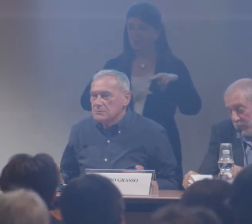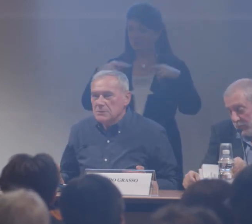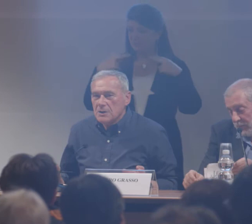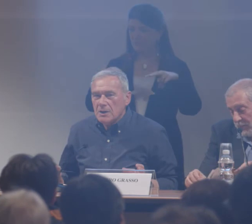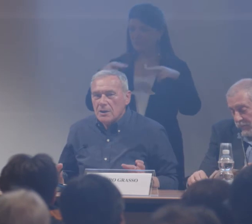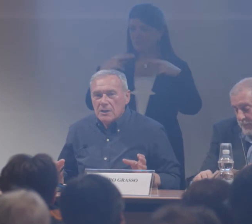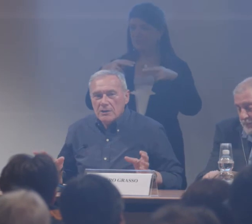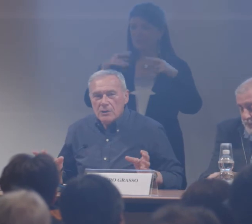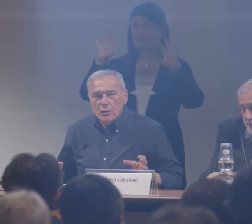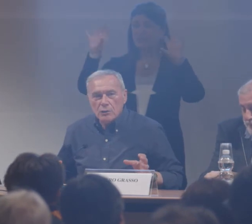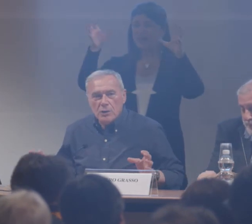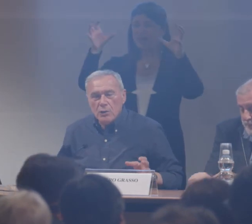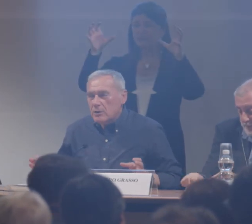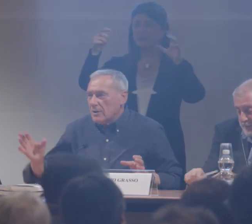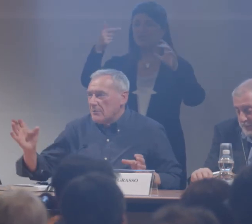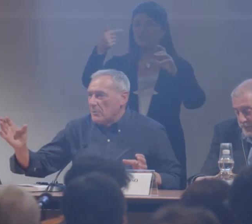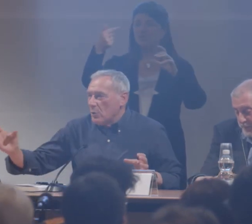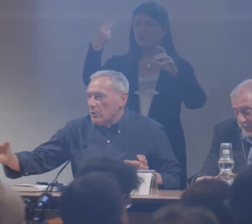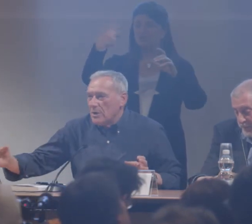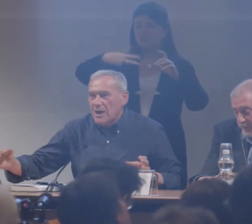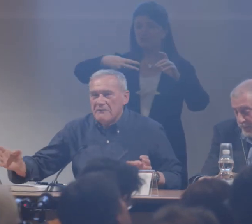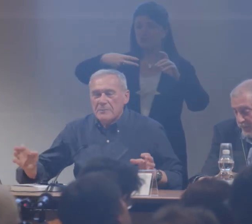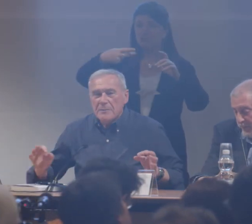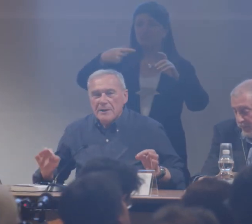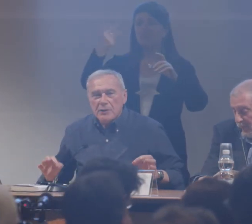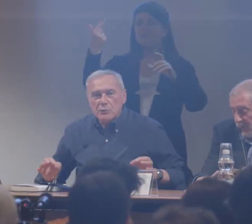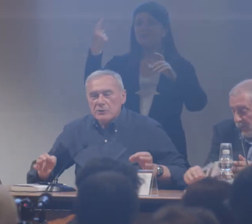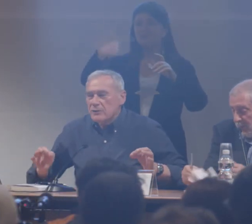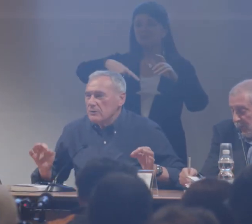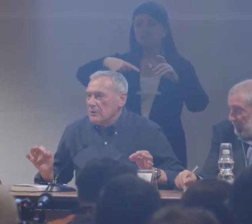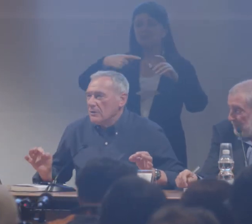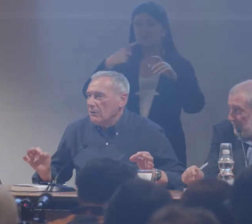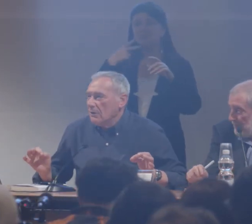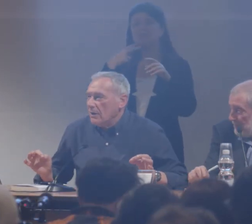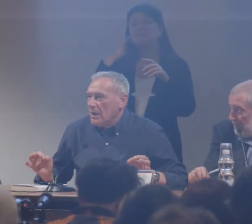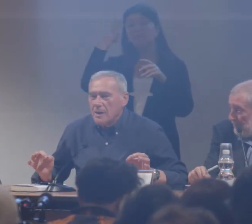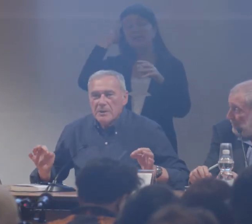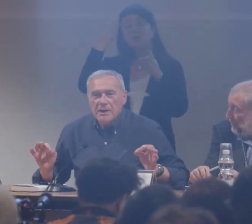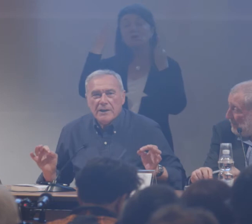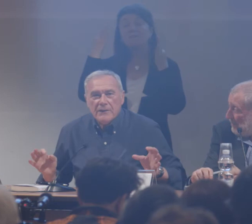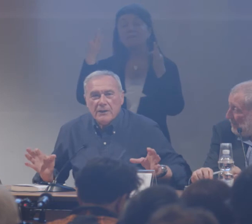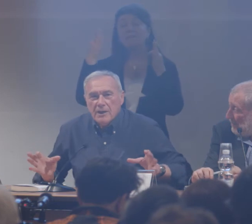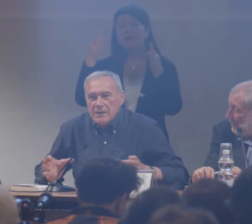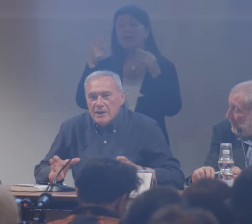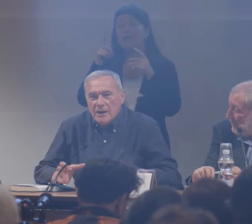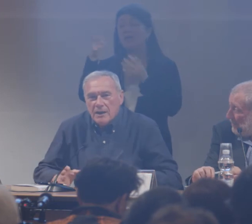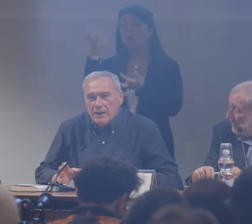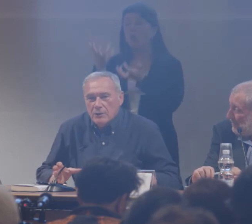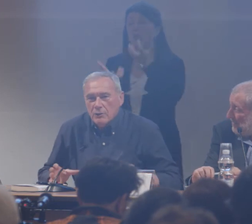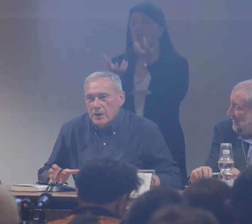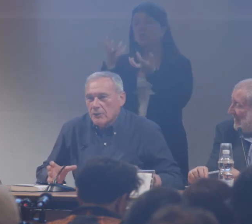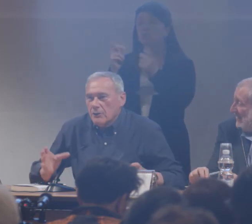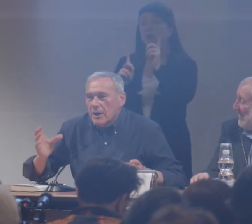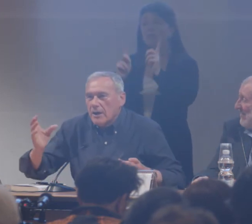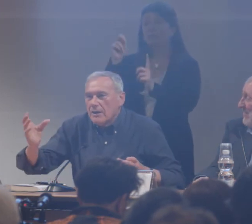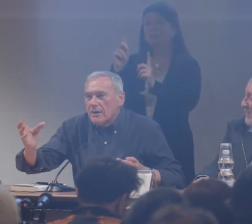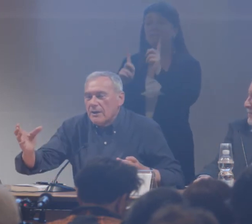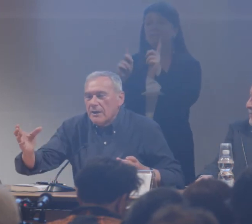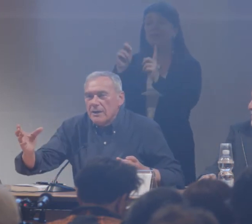telegiornale. Ricordo ancora che mia moglie aveva preparato un risottino alla milanese ed era là caldo